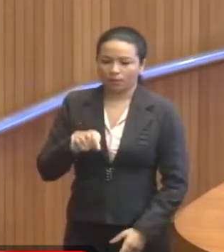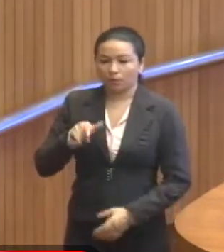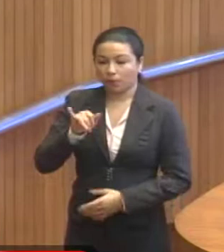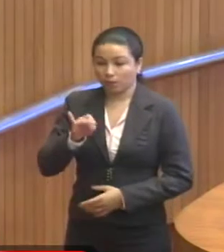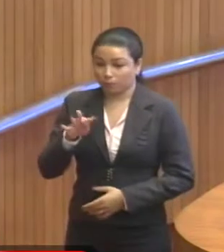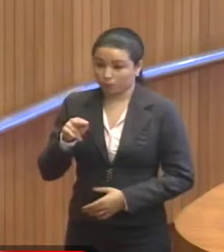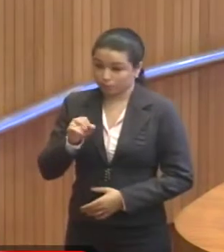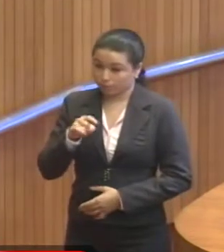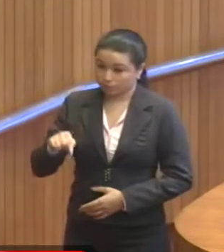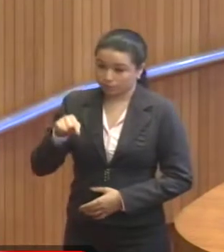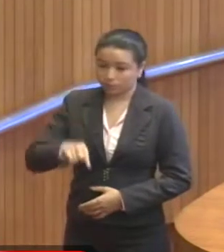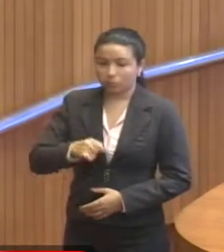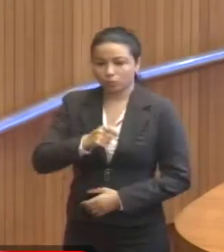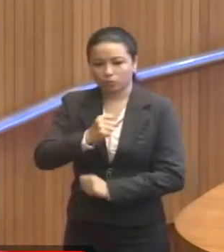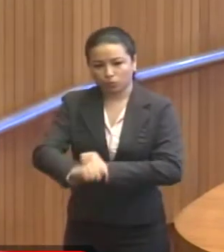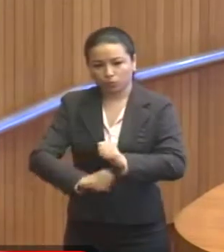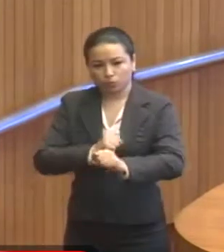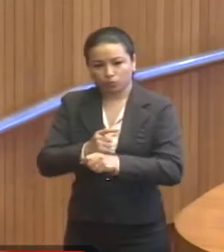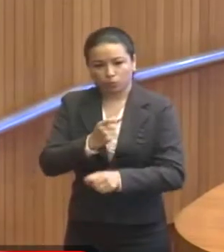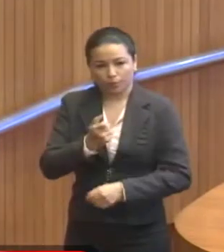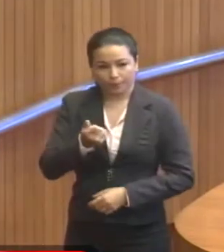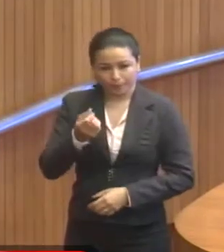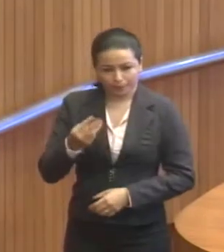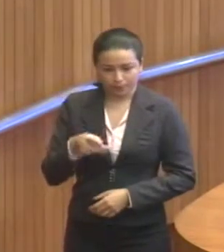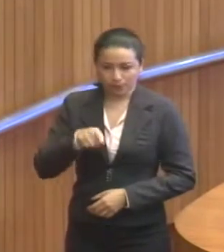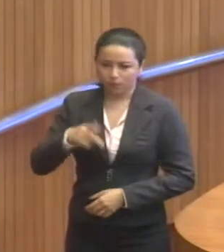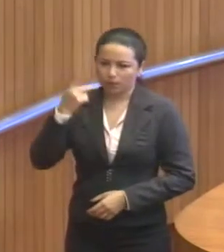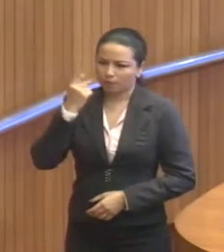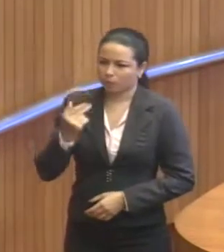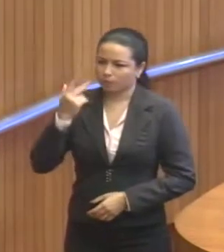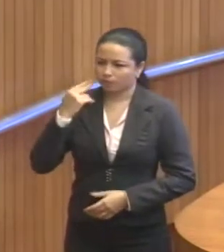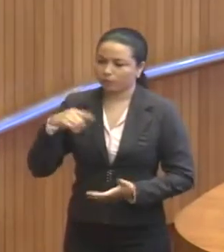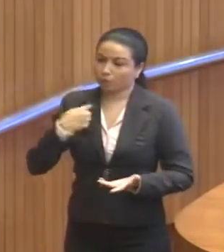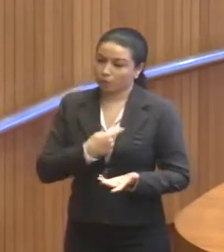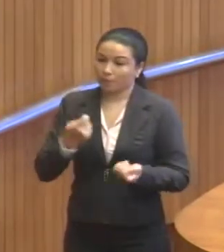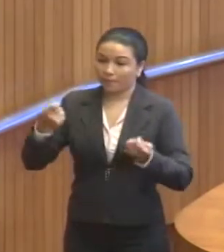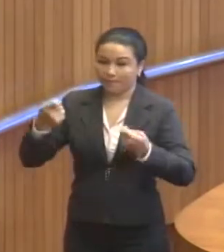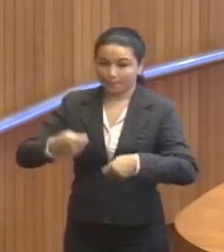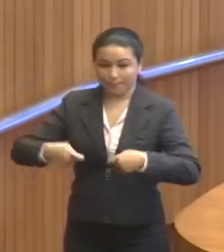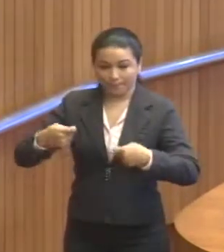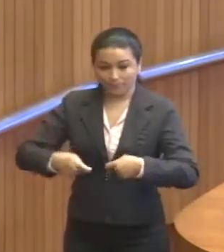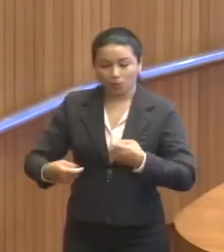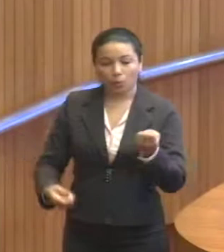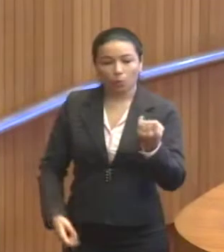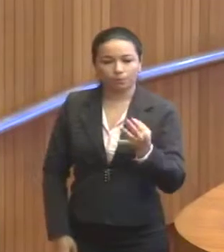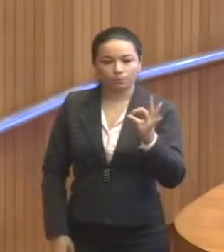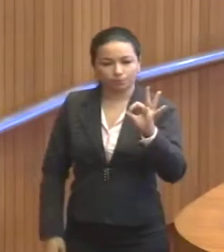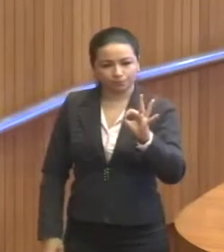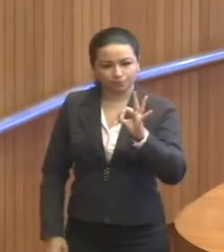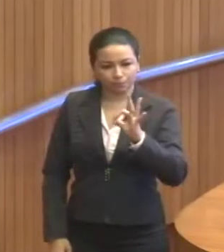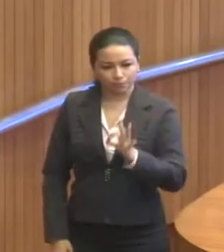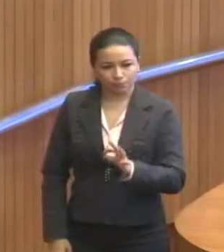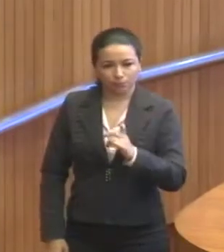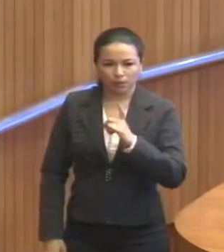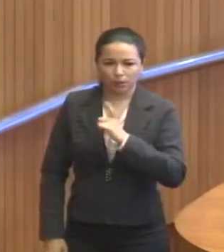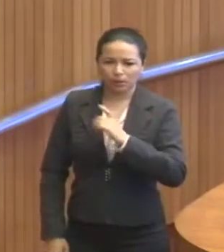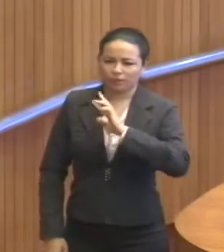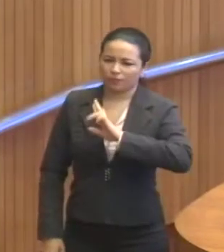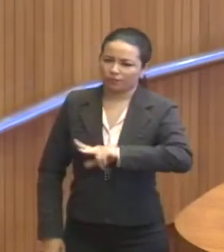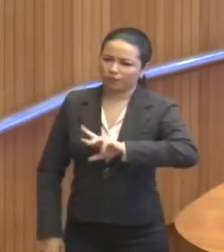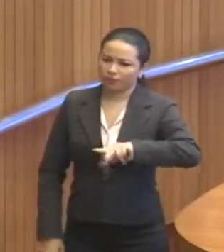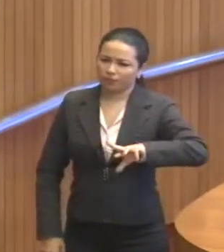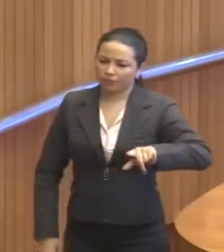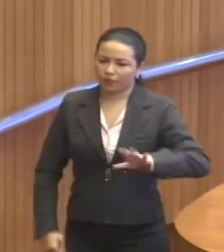no ano de 2013. Naturalmente que nós precisamos, e dentro desse percentual aí, há uma série